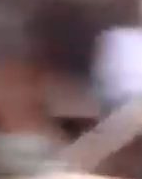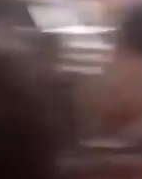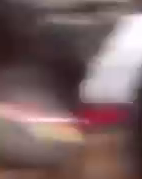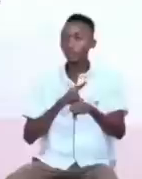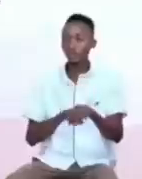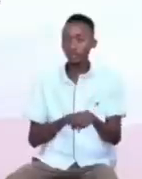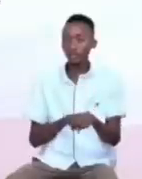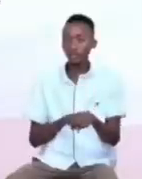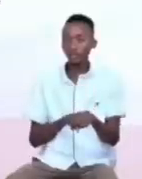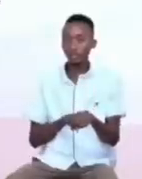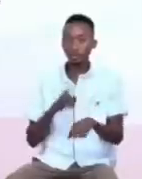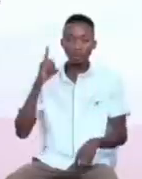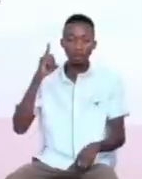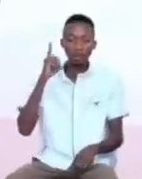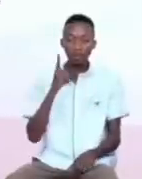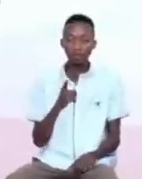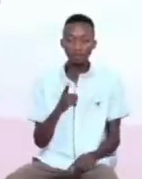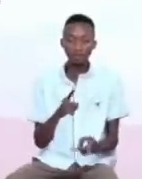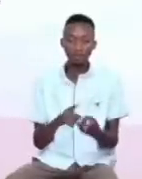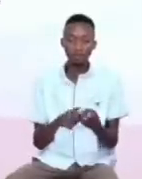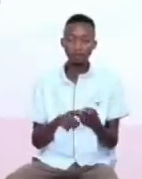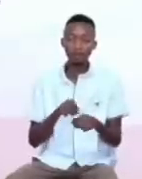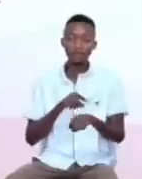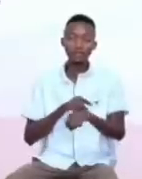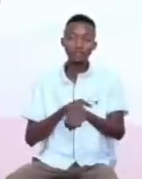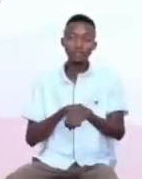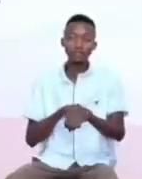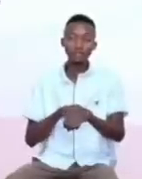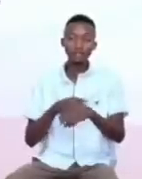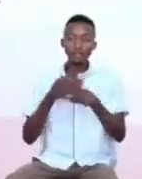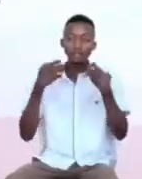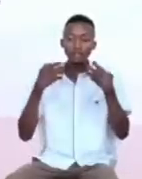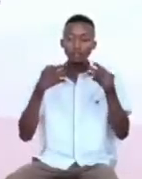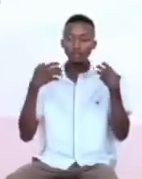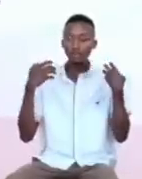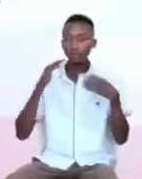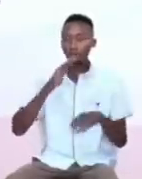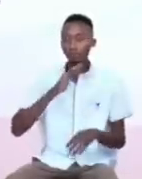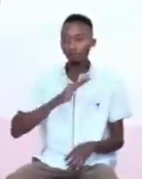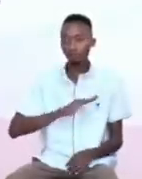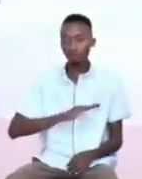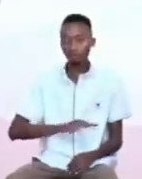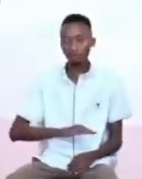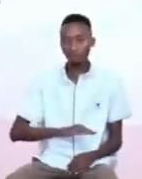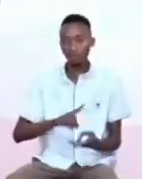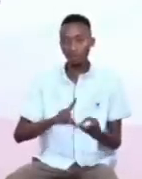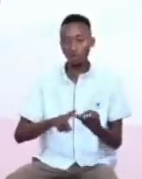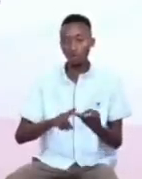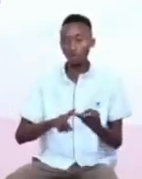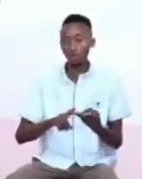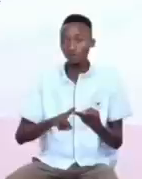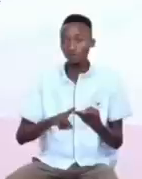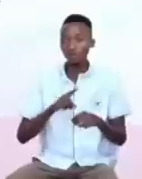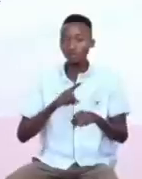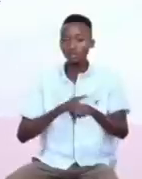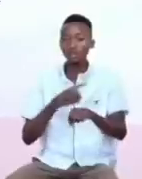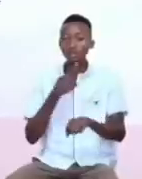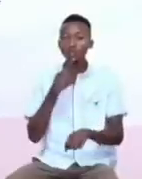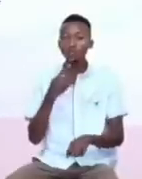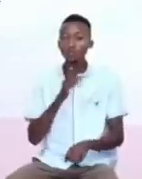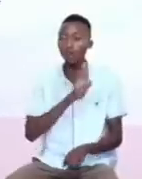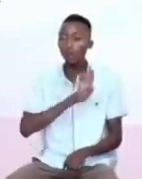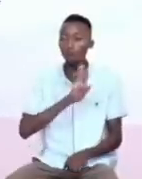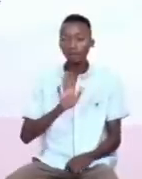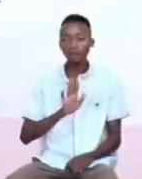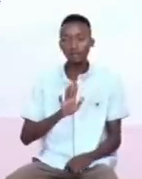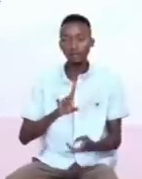ni ya makemeo na kuna saa ni ya sauti ya chini. Kuna saa ya kusema hapana, kuna saa ya